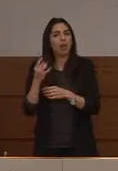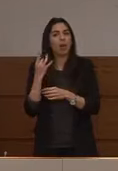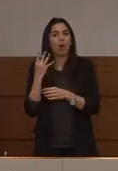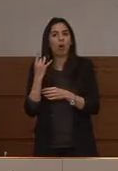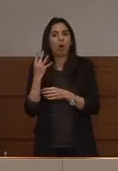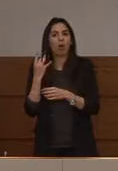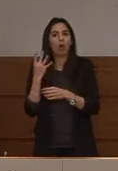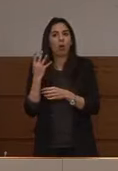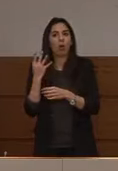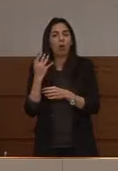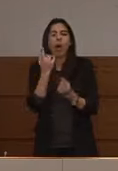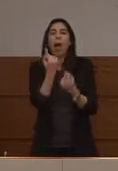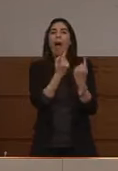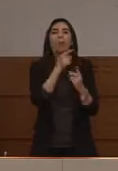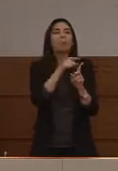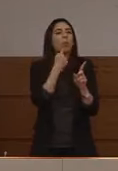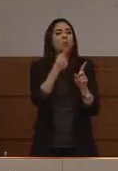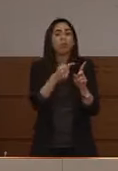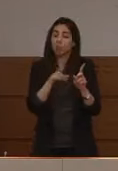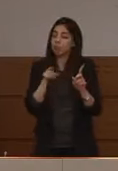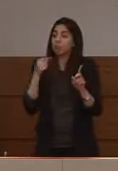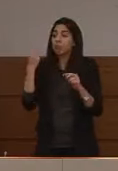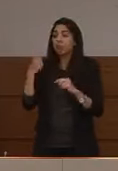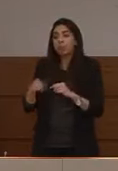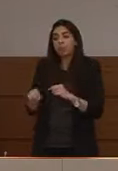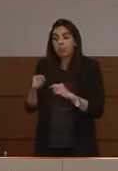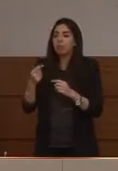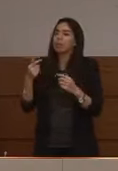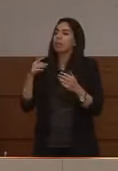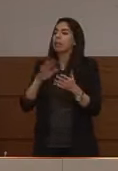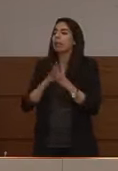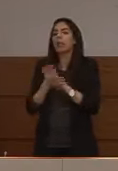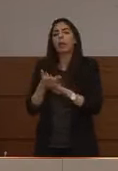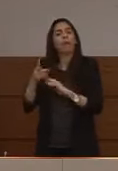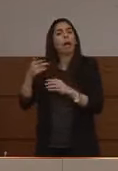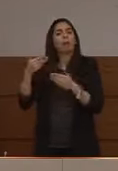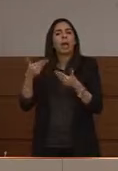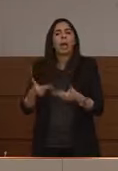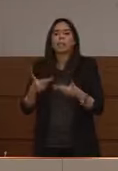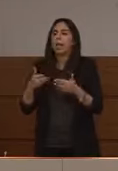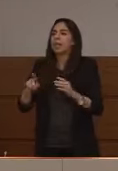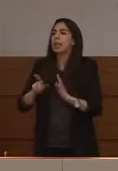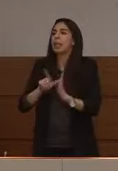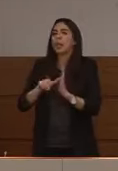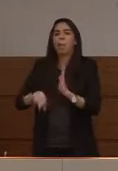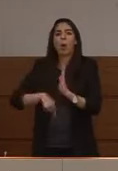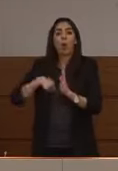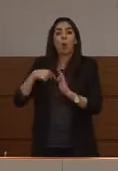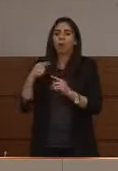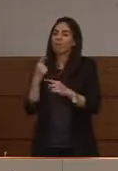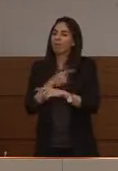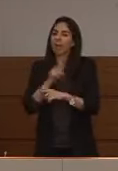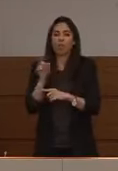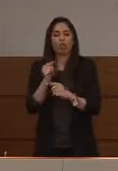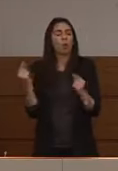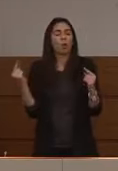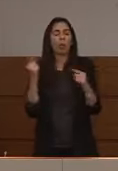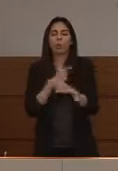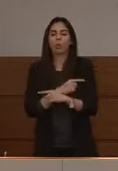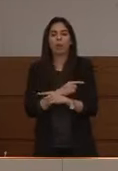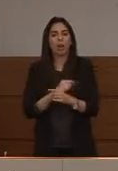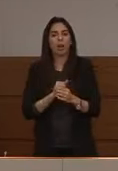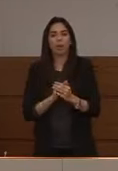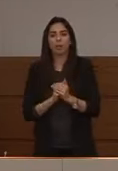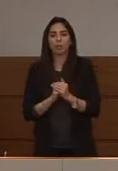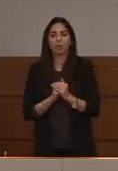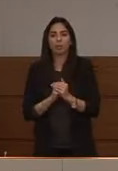qualcuno ha detto un possibile collo di bottiglia esattamente il contrario semmai la